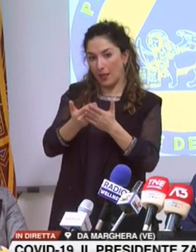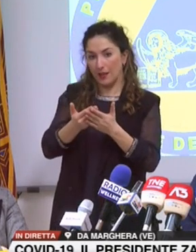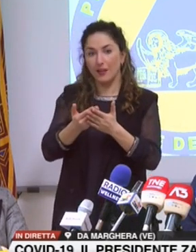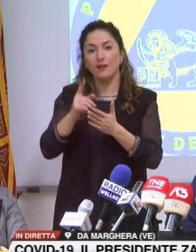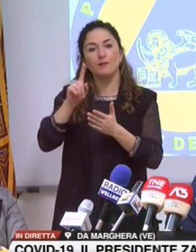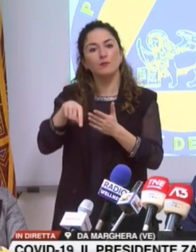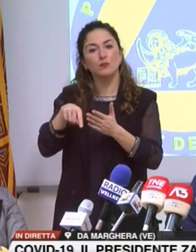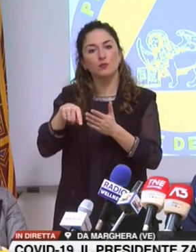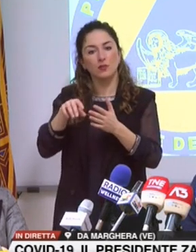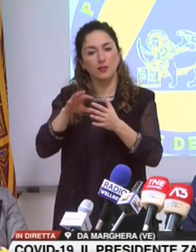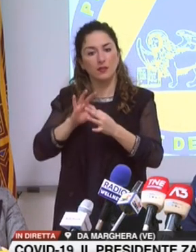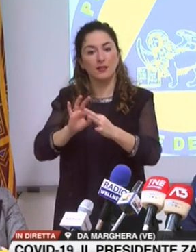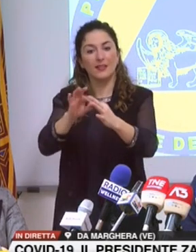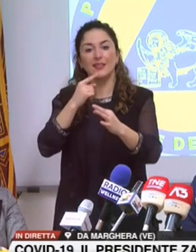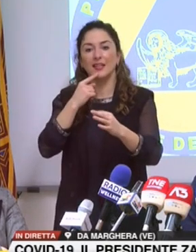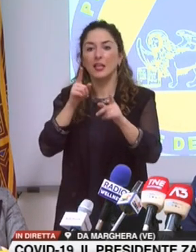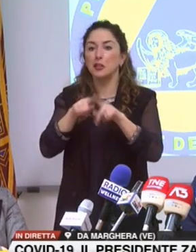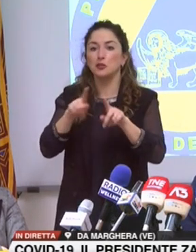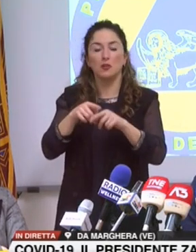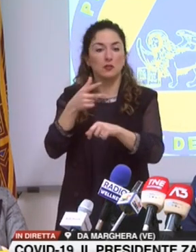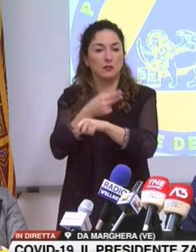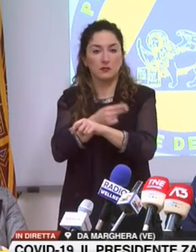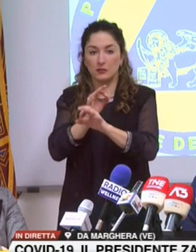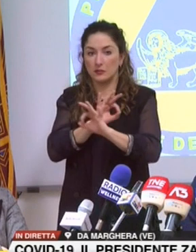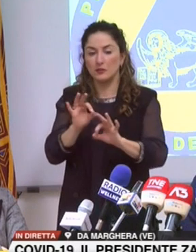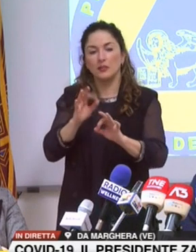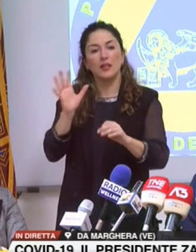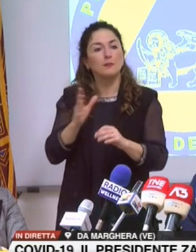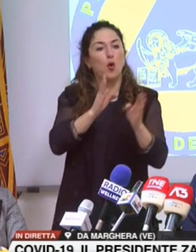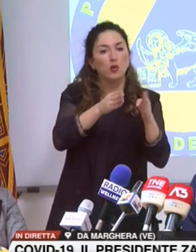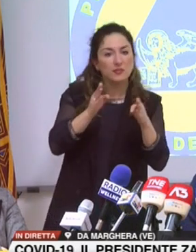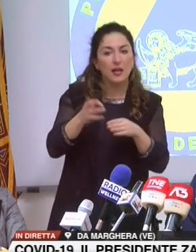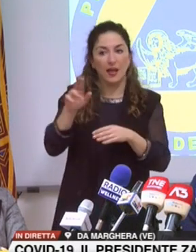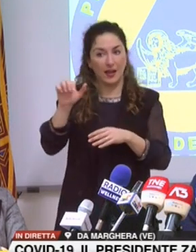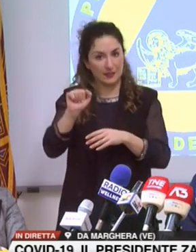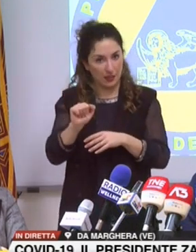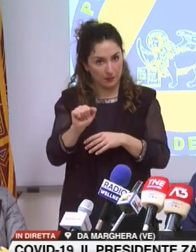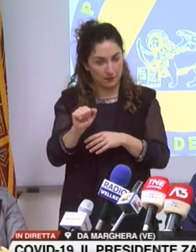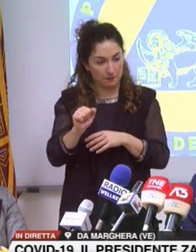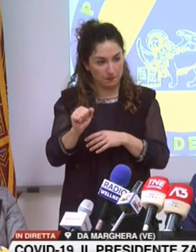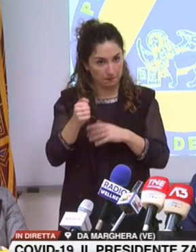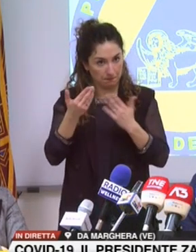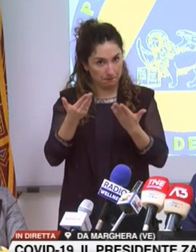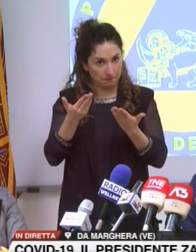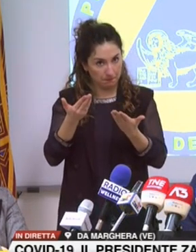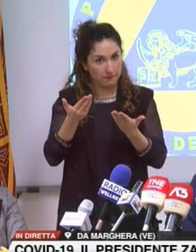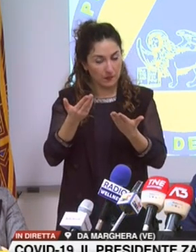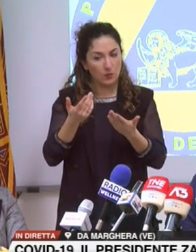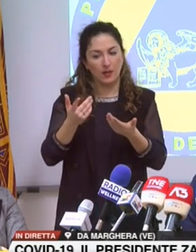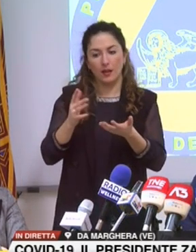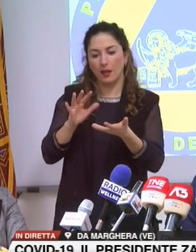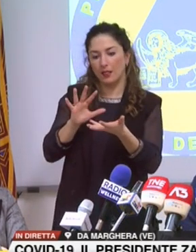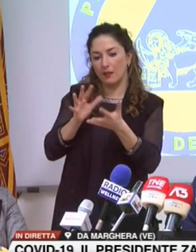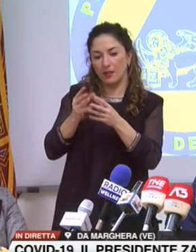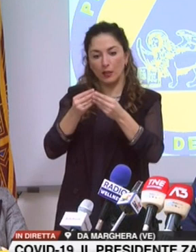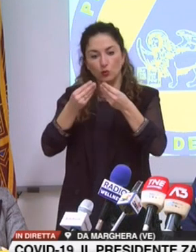a chi abitualmente non fa vaccinazioni, penso agli ospedali, penso all'RSA. Per dare uno strumento più facile